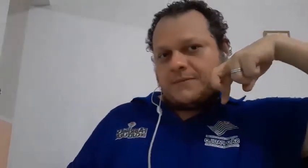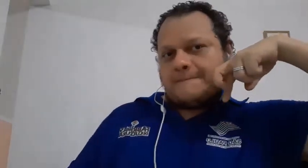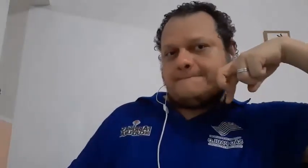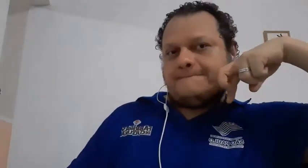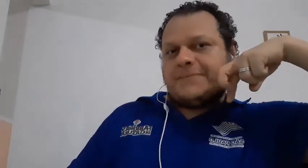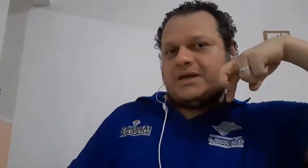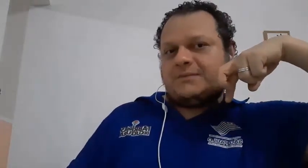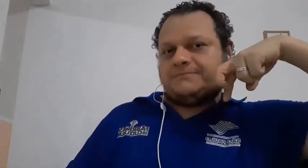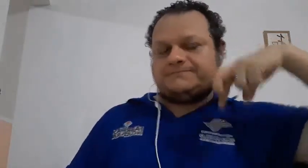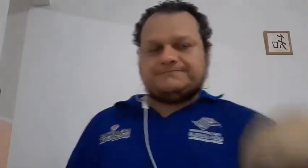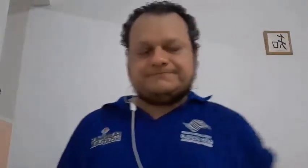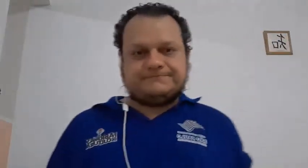P.